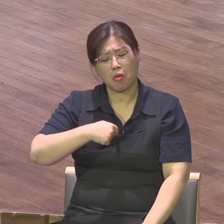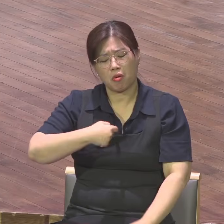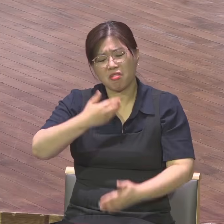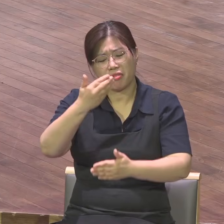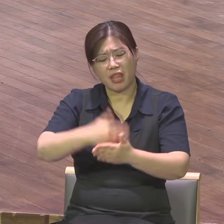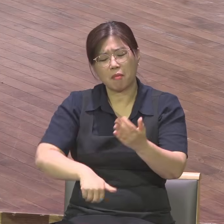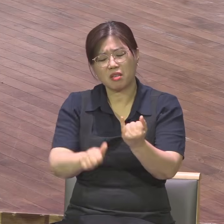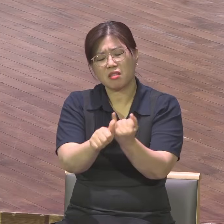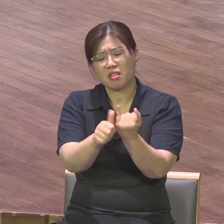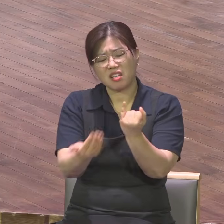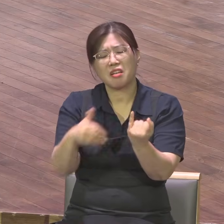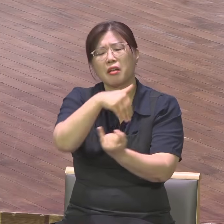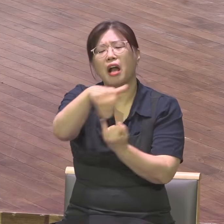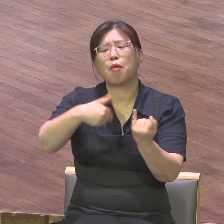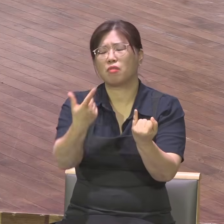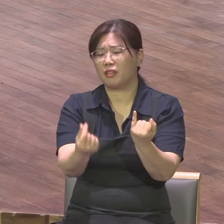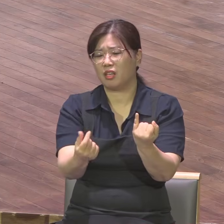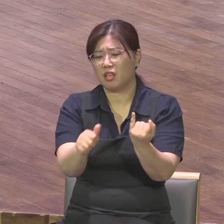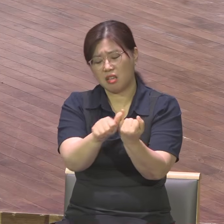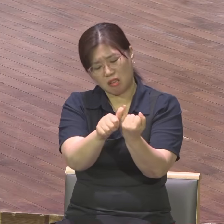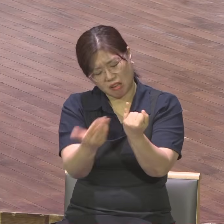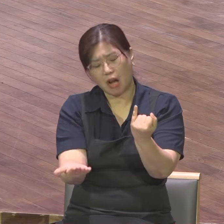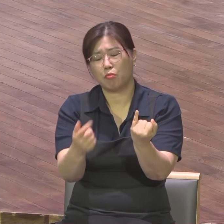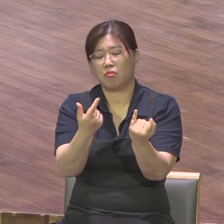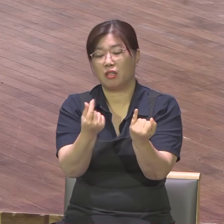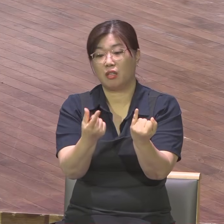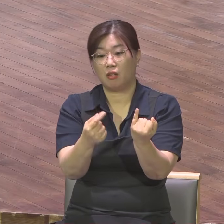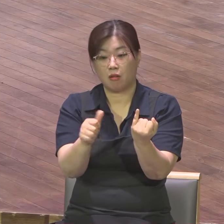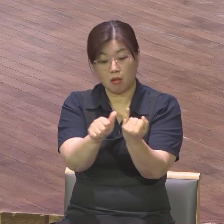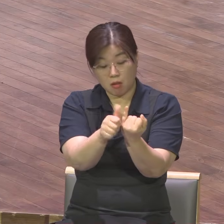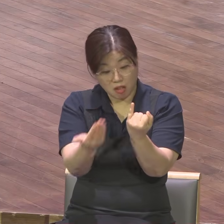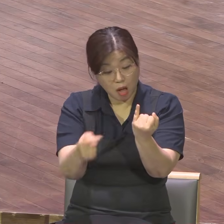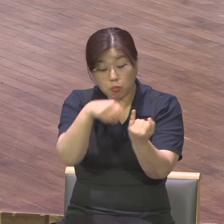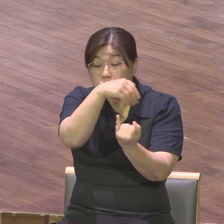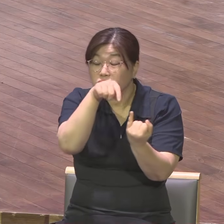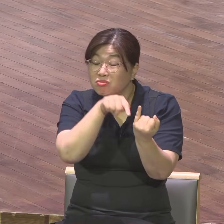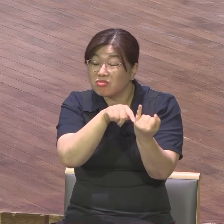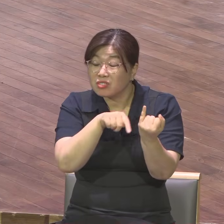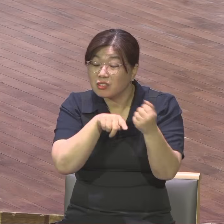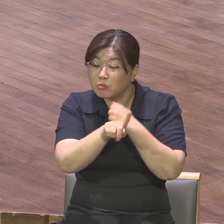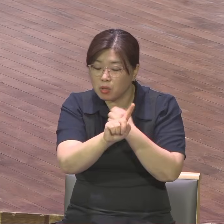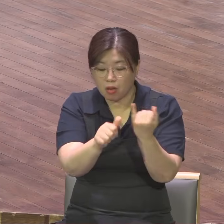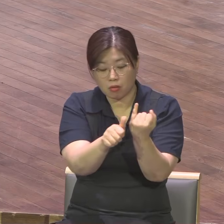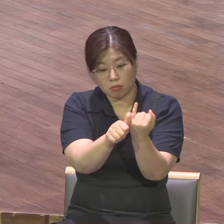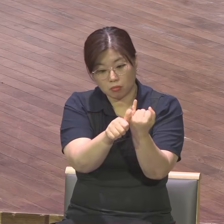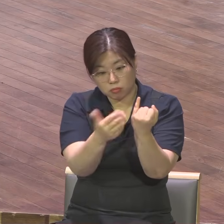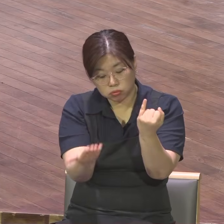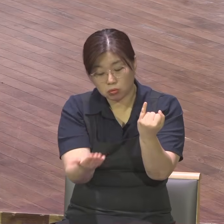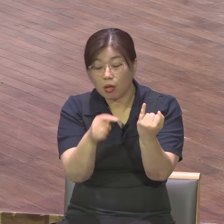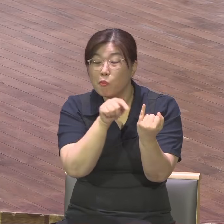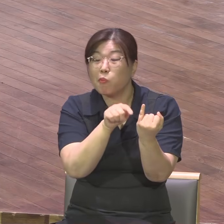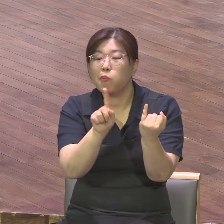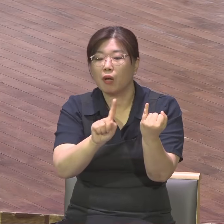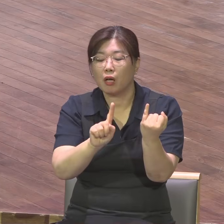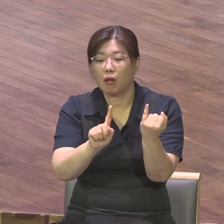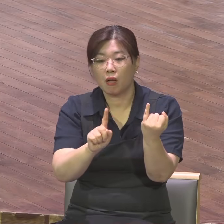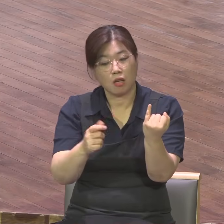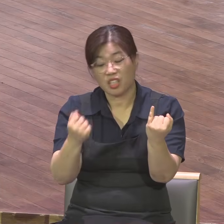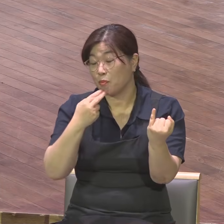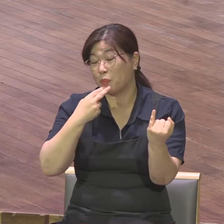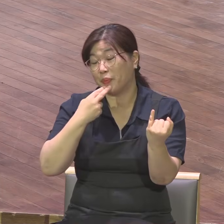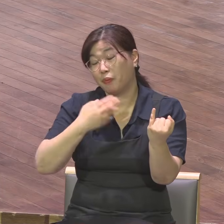과부는요, 아무것도 할 수 없는 무능력한 존재를 말합니다. 무능력한 존재. 예루살렘의 상태가 지금